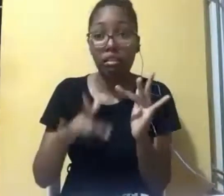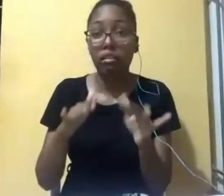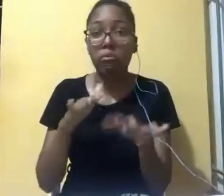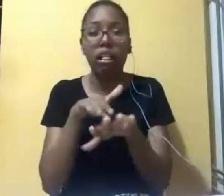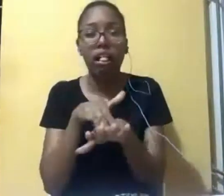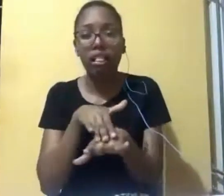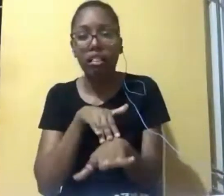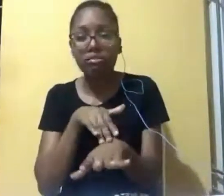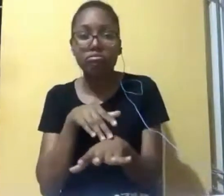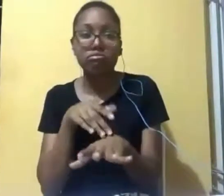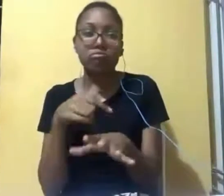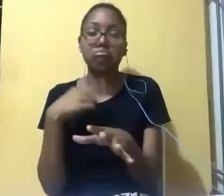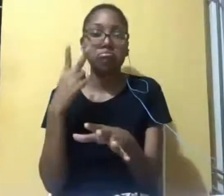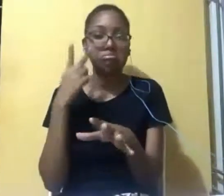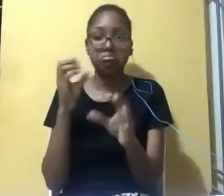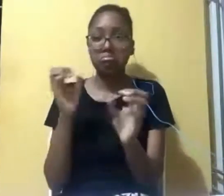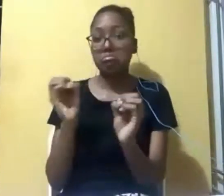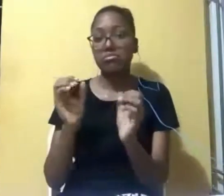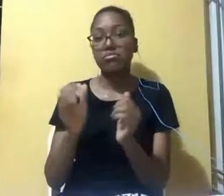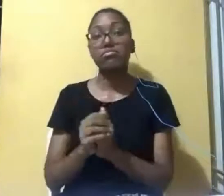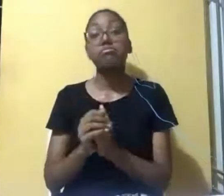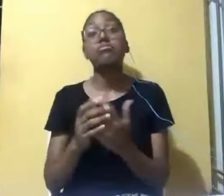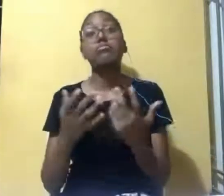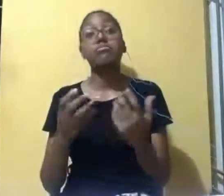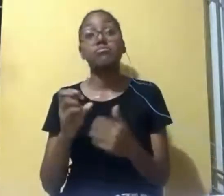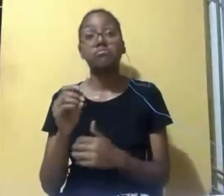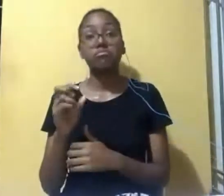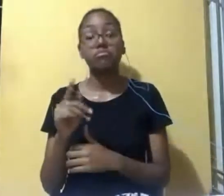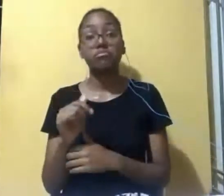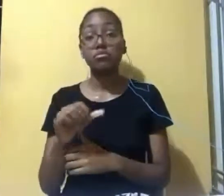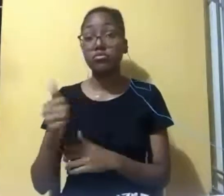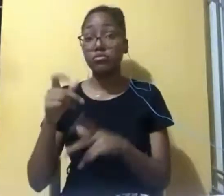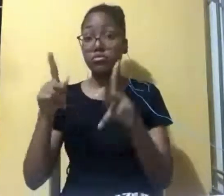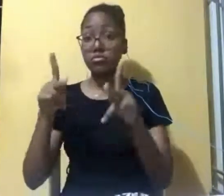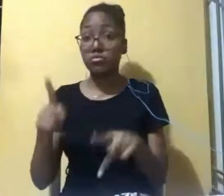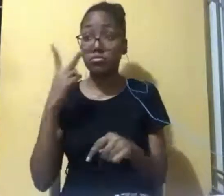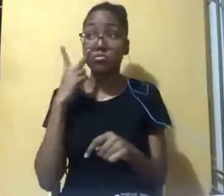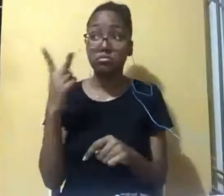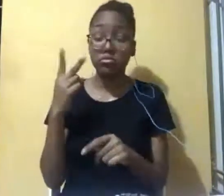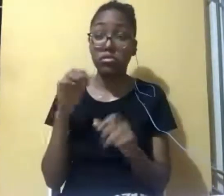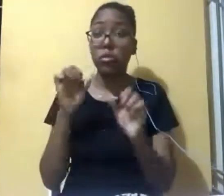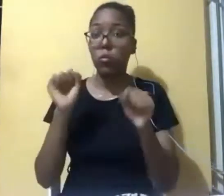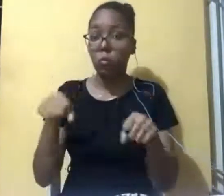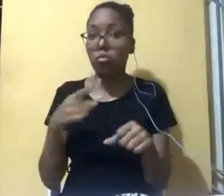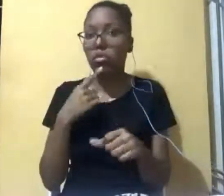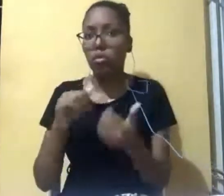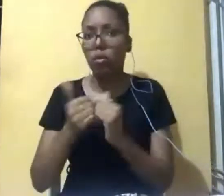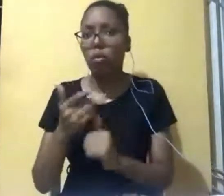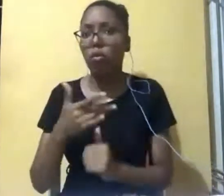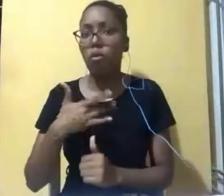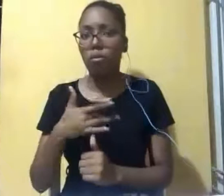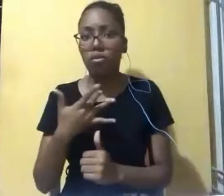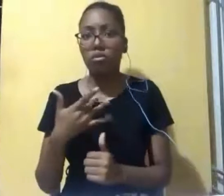nada. Ah, ok. Hay otra persona que lo vio, que me puede decir cómo sintió, cómo me va a